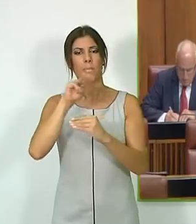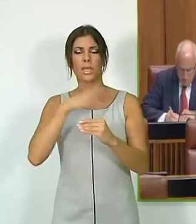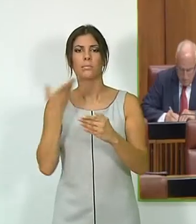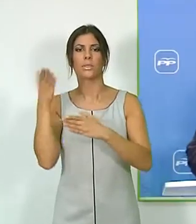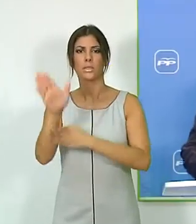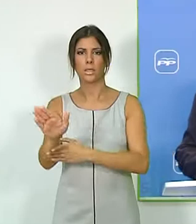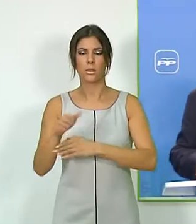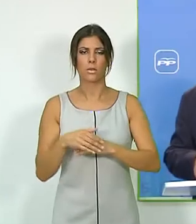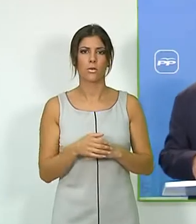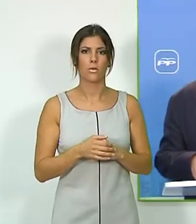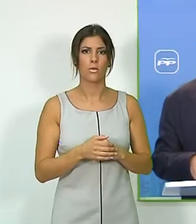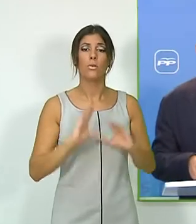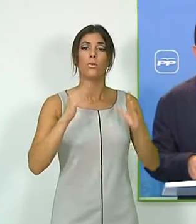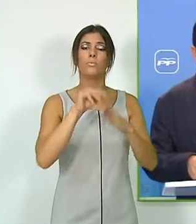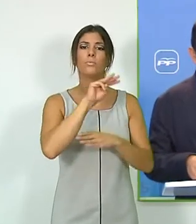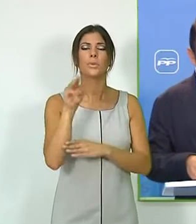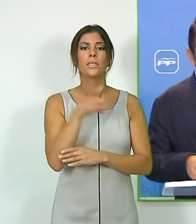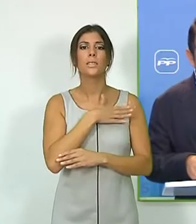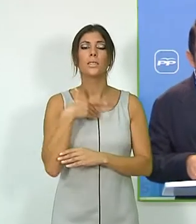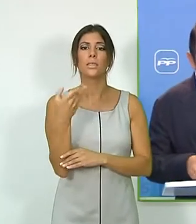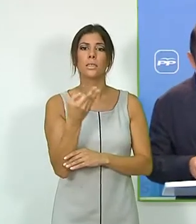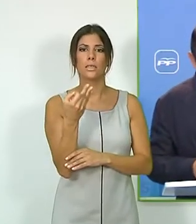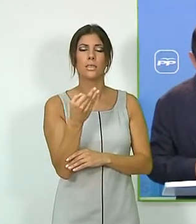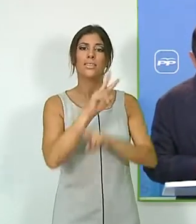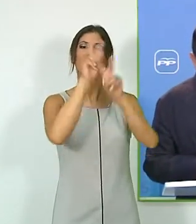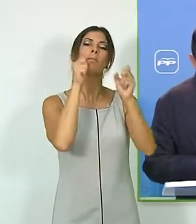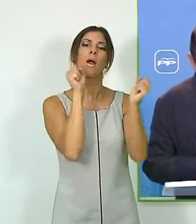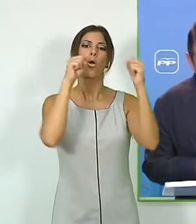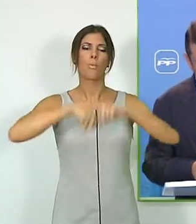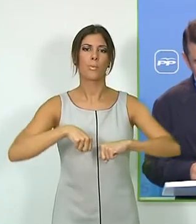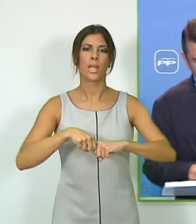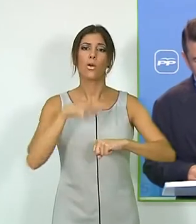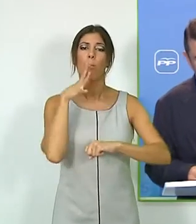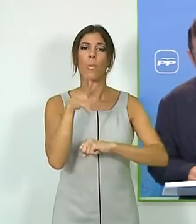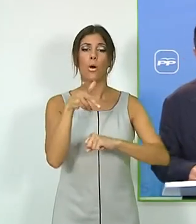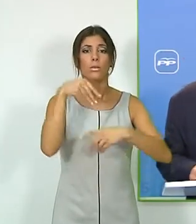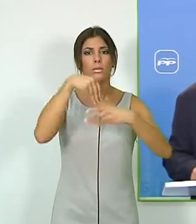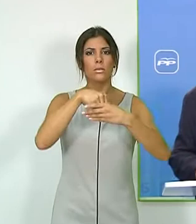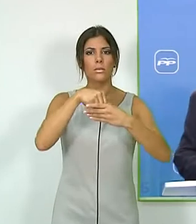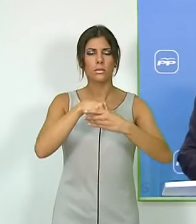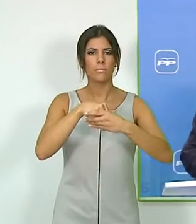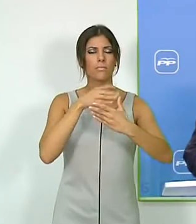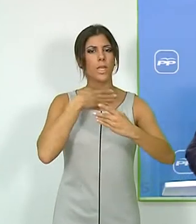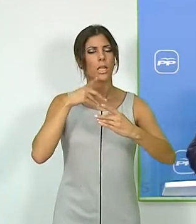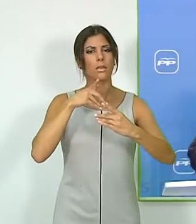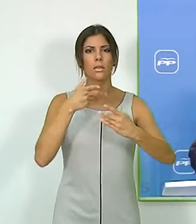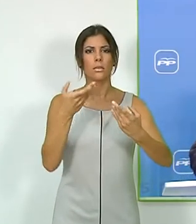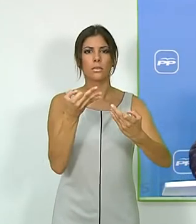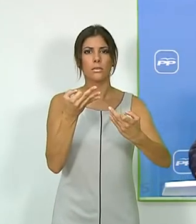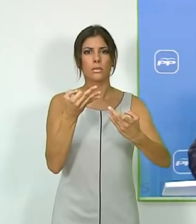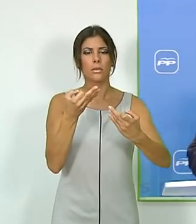Partido Popular. El Partido Popular considera que el convenio por el que se